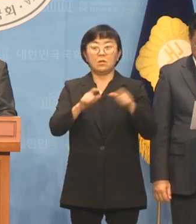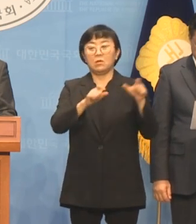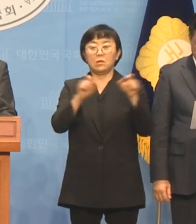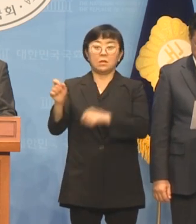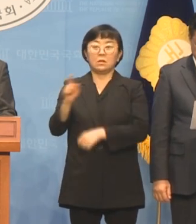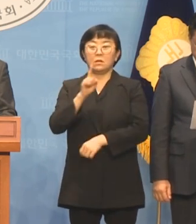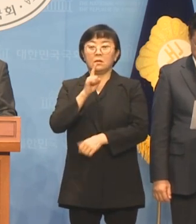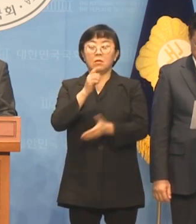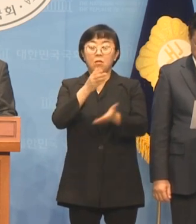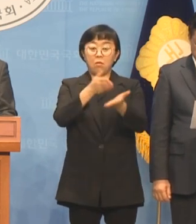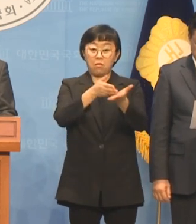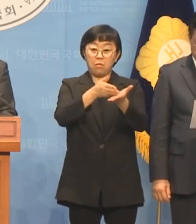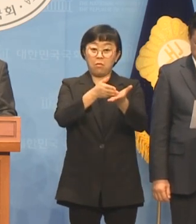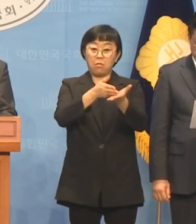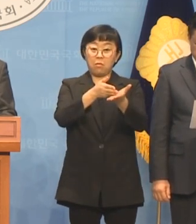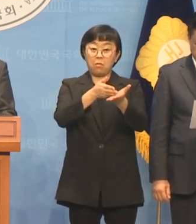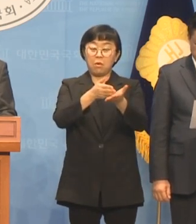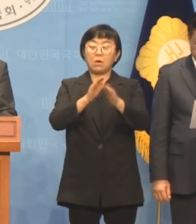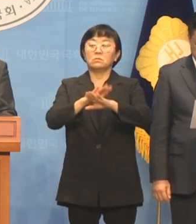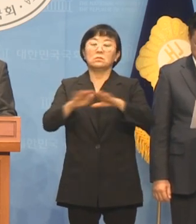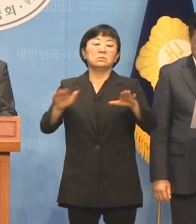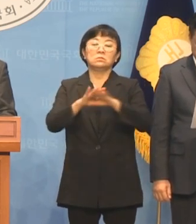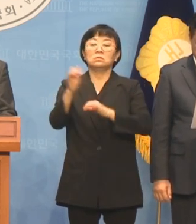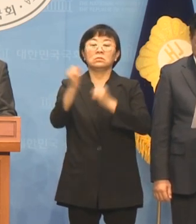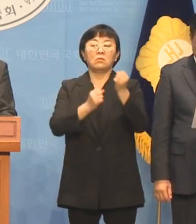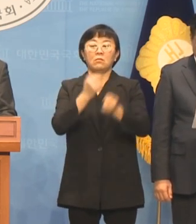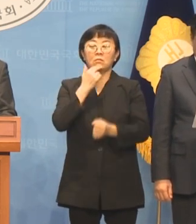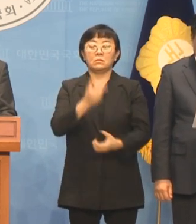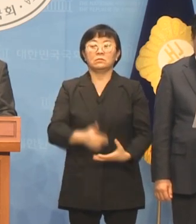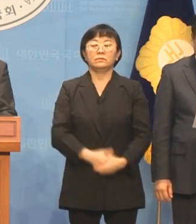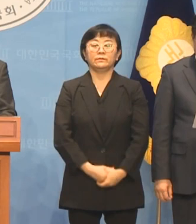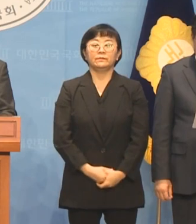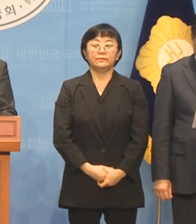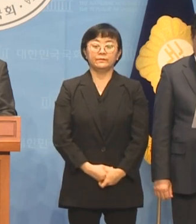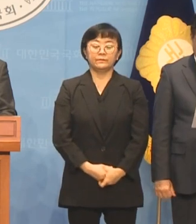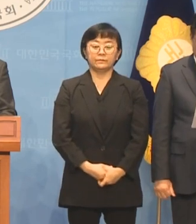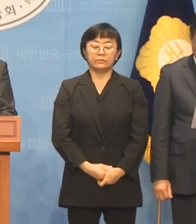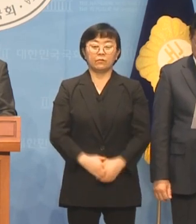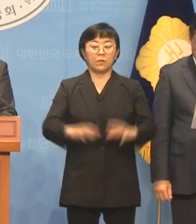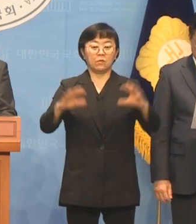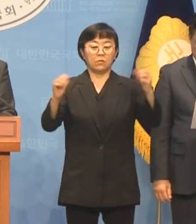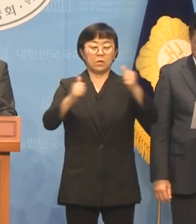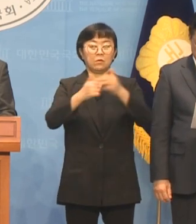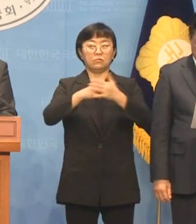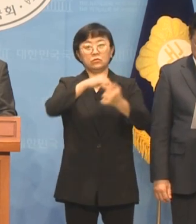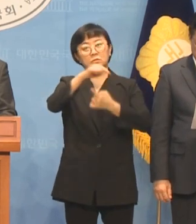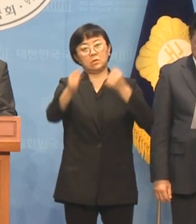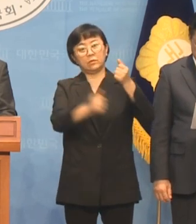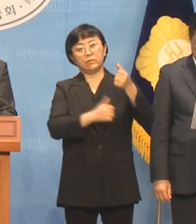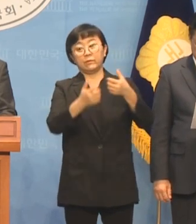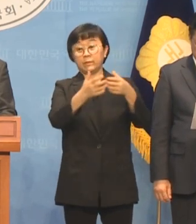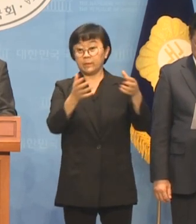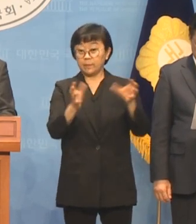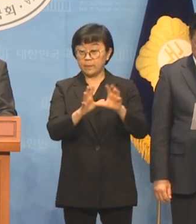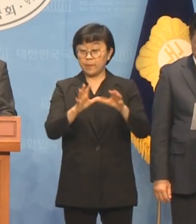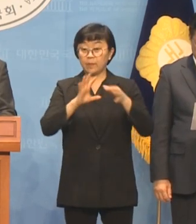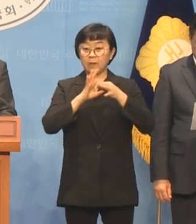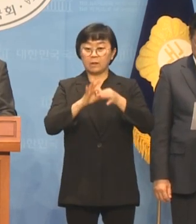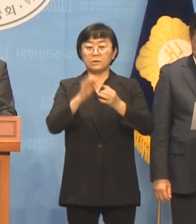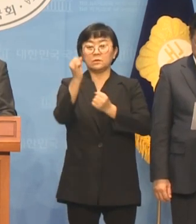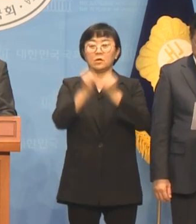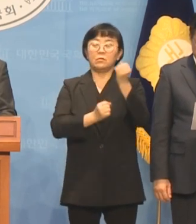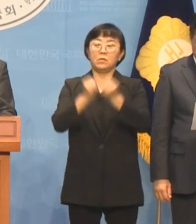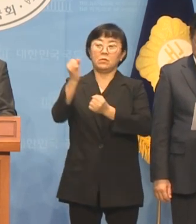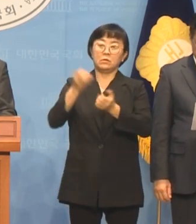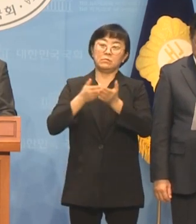연기했다는 언론 보도에도 해명조차 하지 않고 있습니다. 국회 운영회를 통해서 설명을